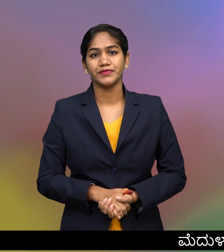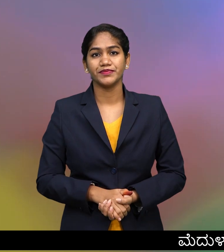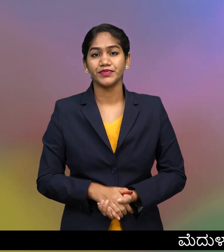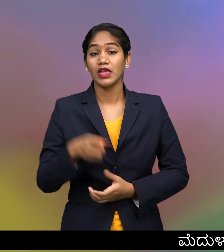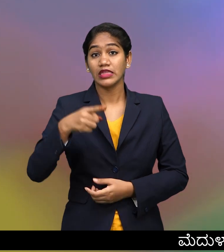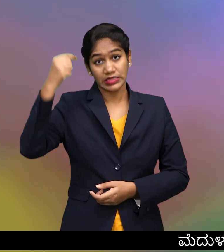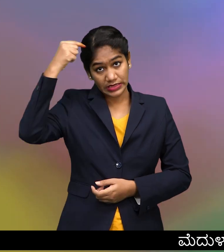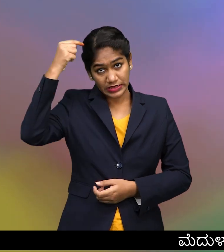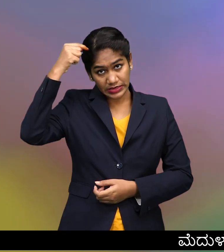ಮೆದುಳು ದೇಹದ ತೂಕದ